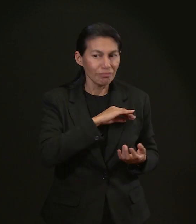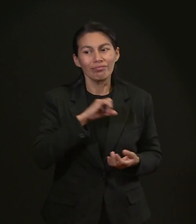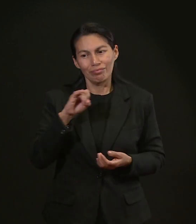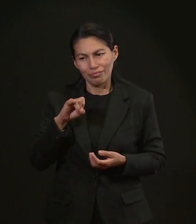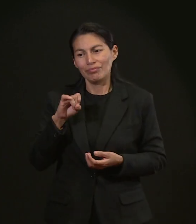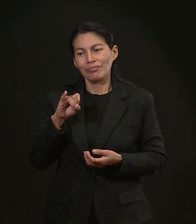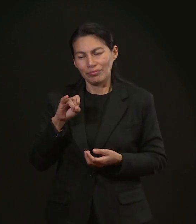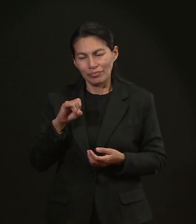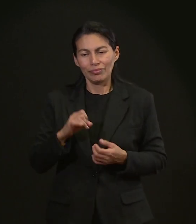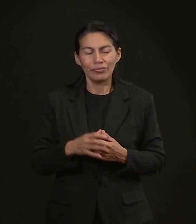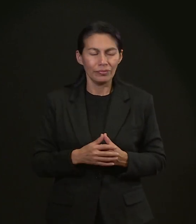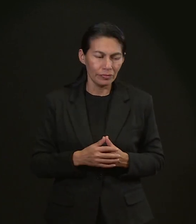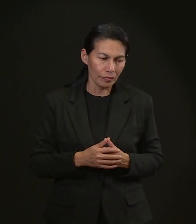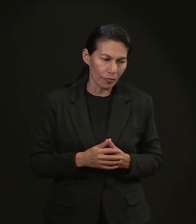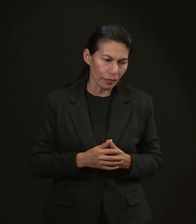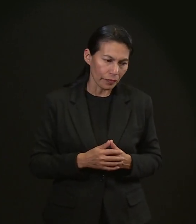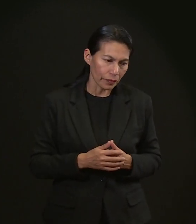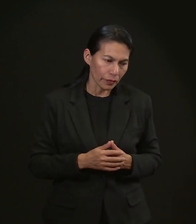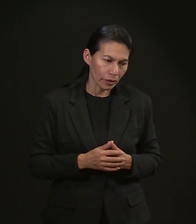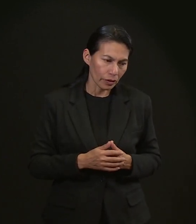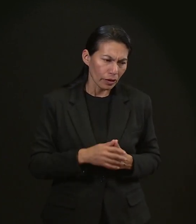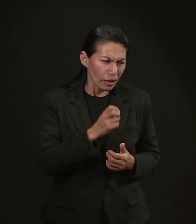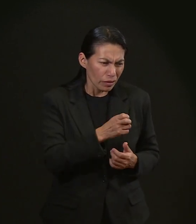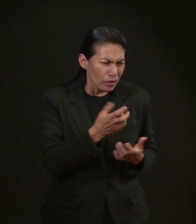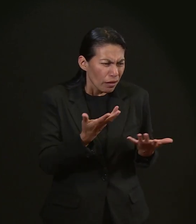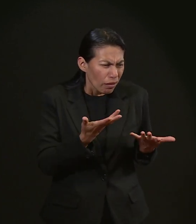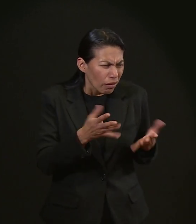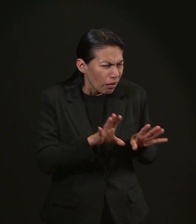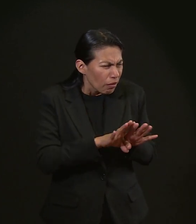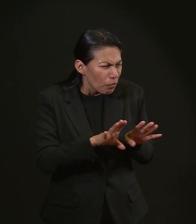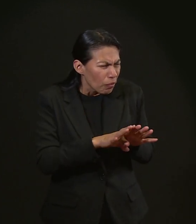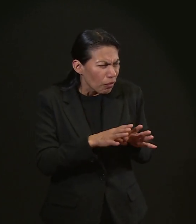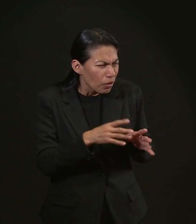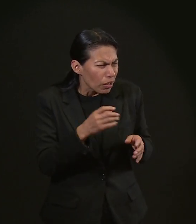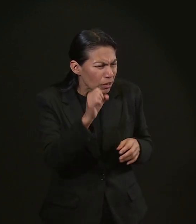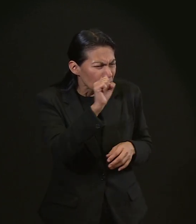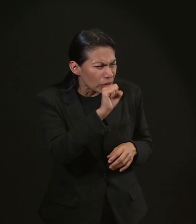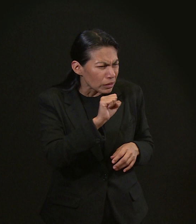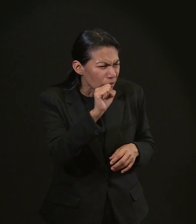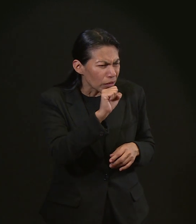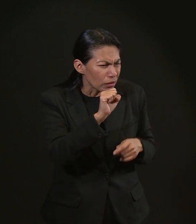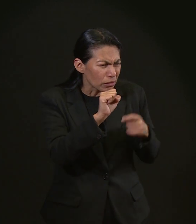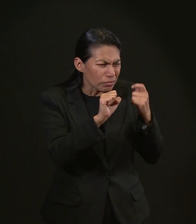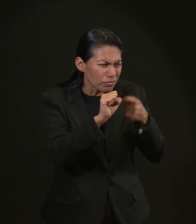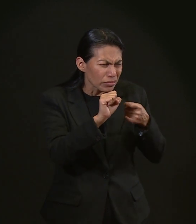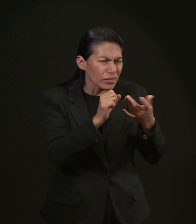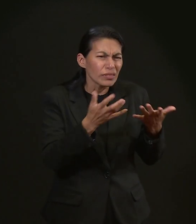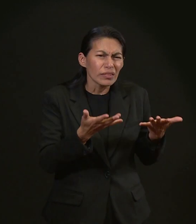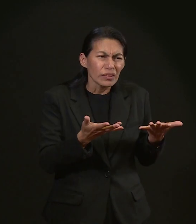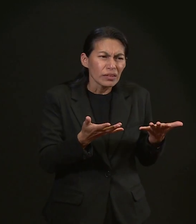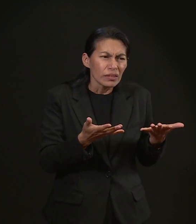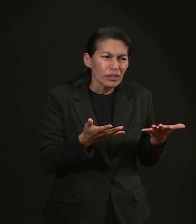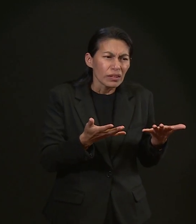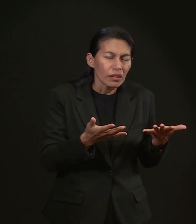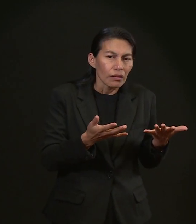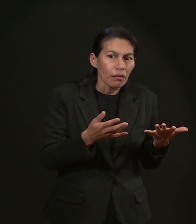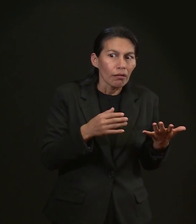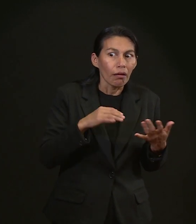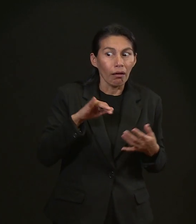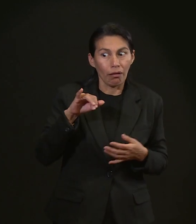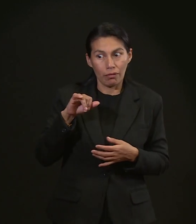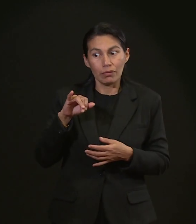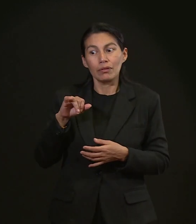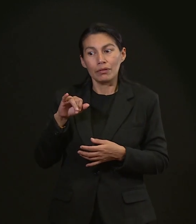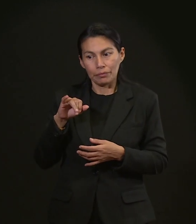comunidad de fe sí y y entonces qué pasó el sábado fue un parteaguas digamos